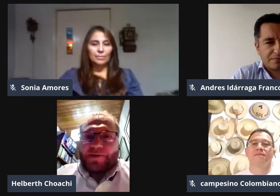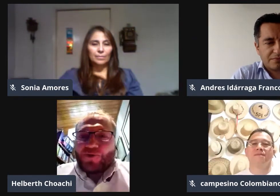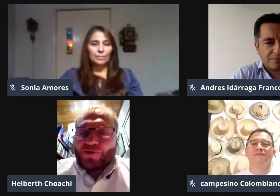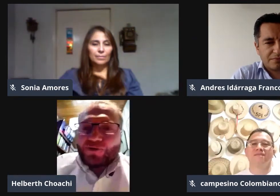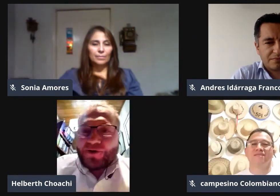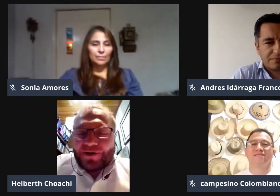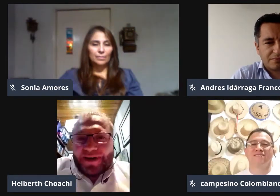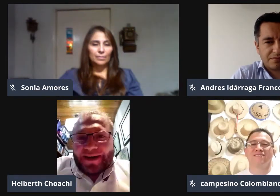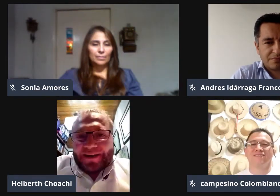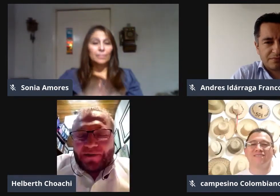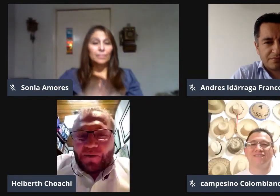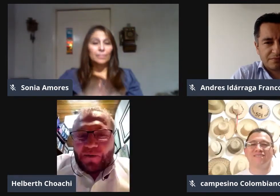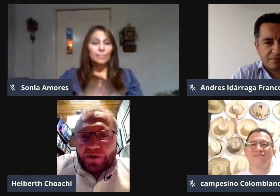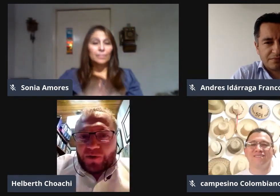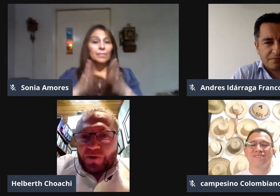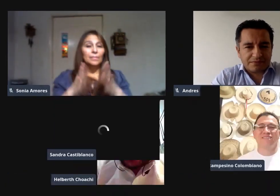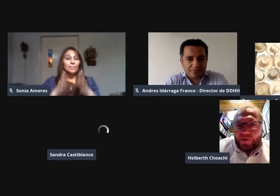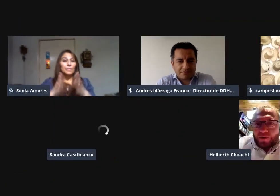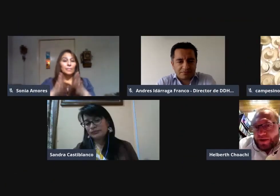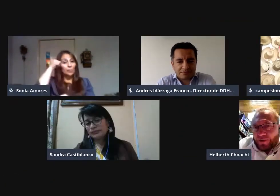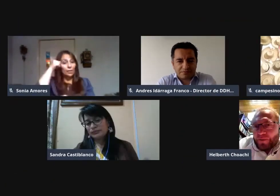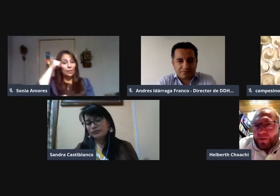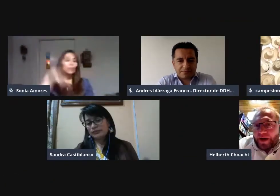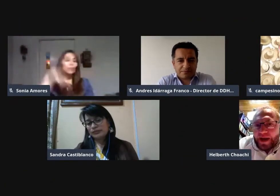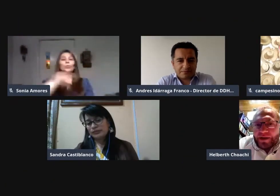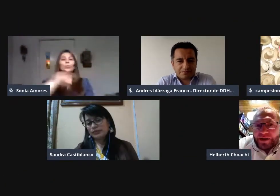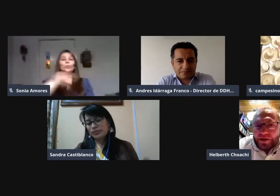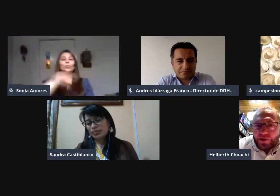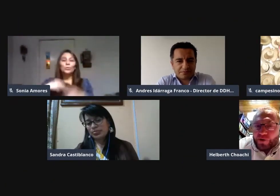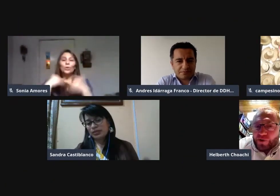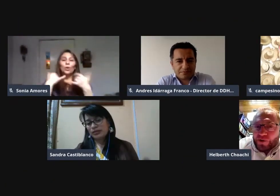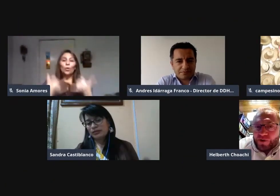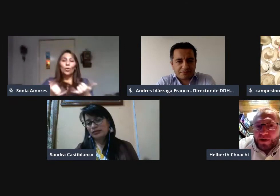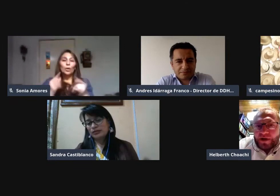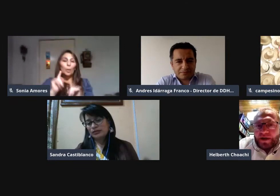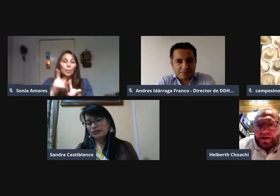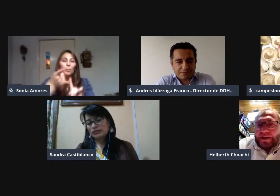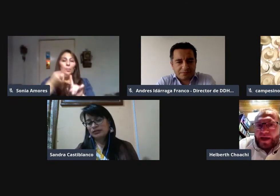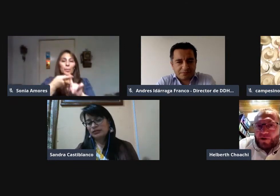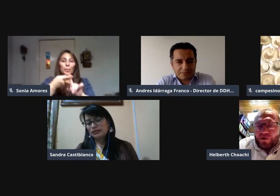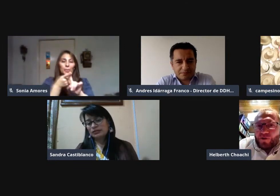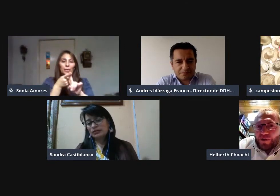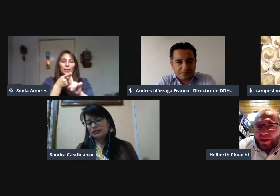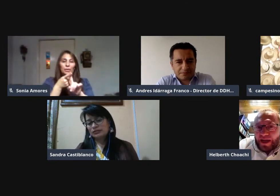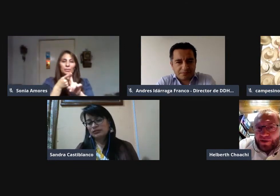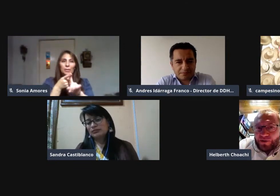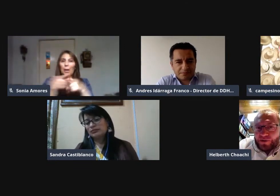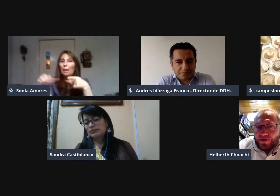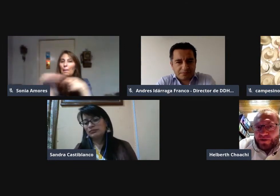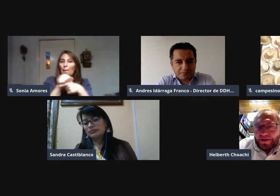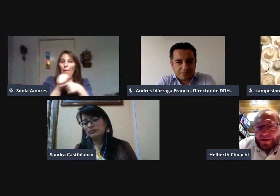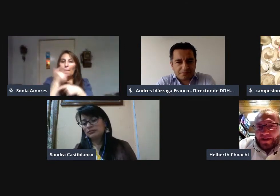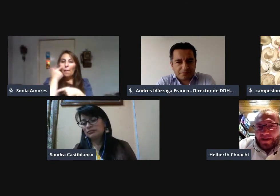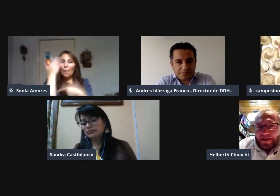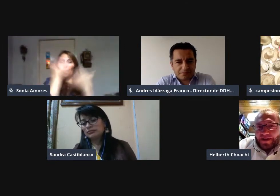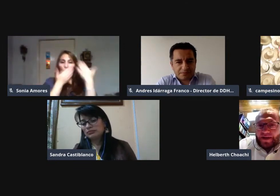Recuerden que estamos en este momento haciendo este primer ejercicio de diálogos